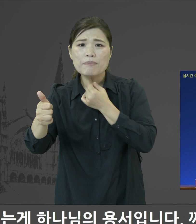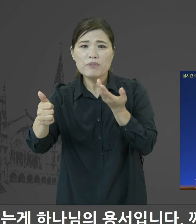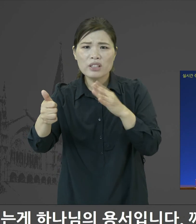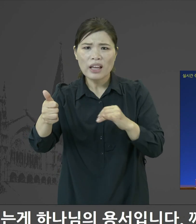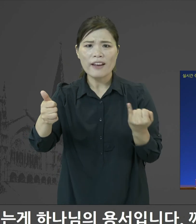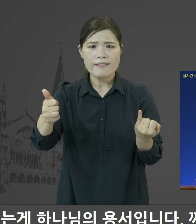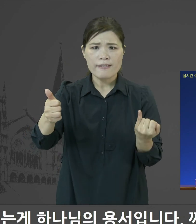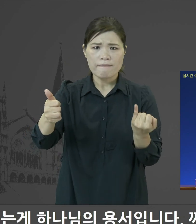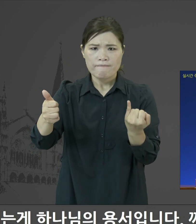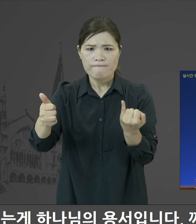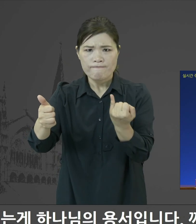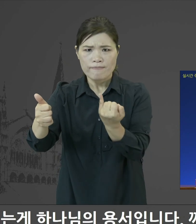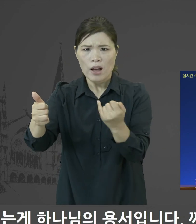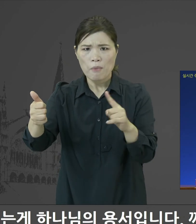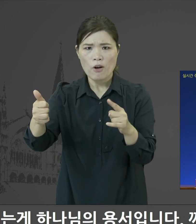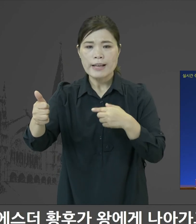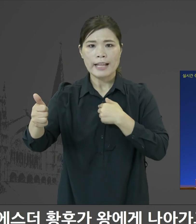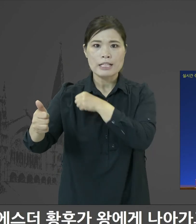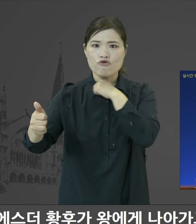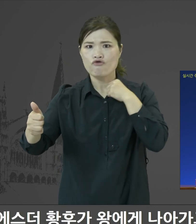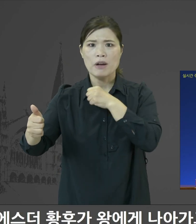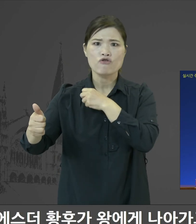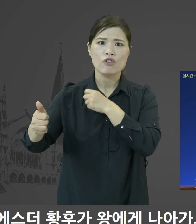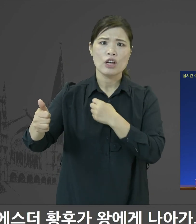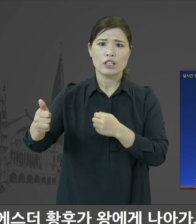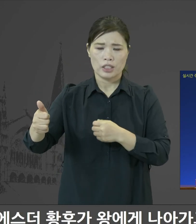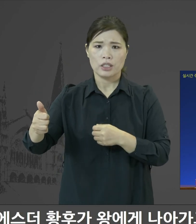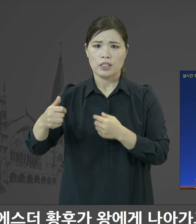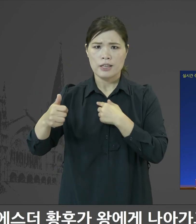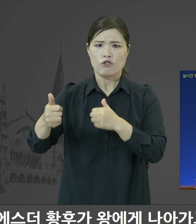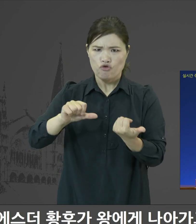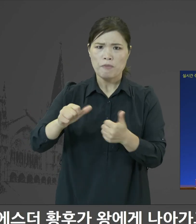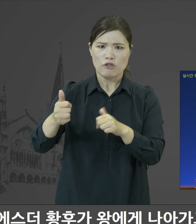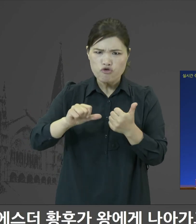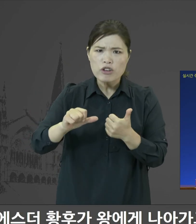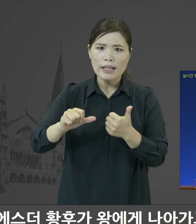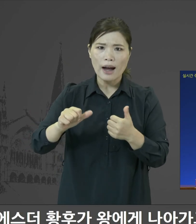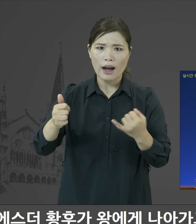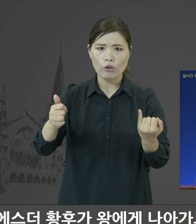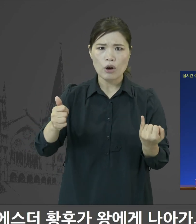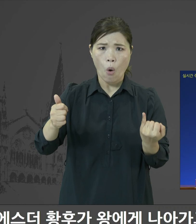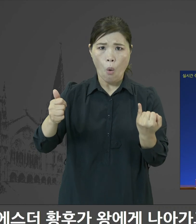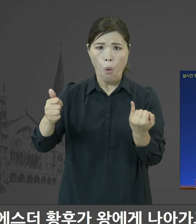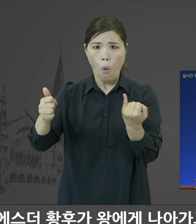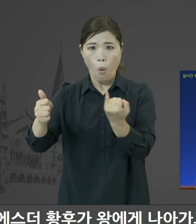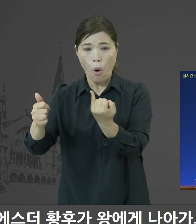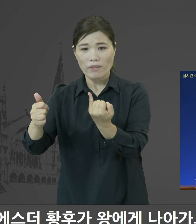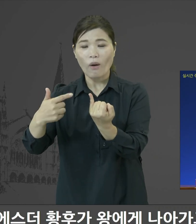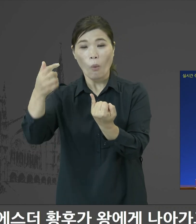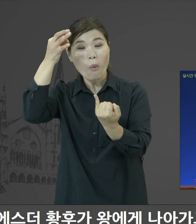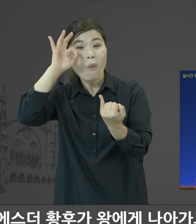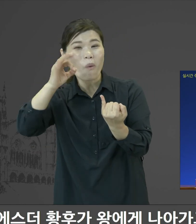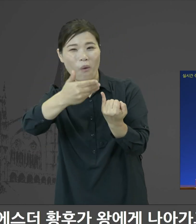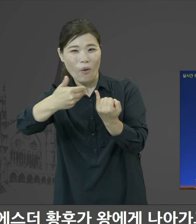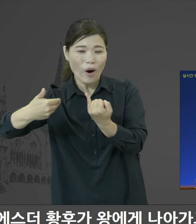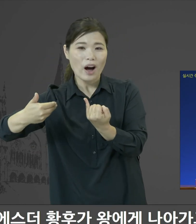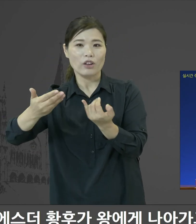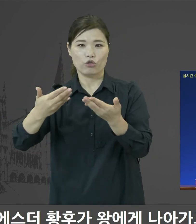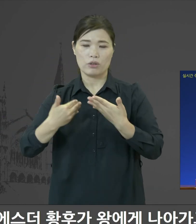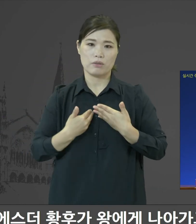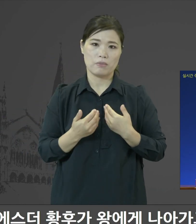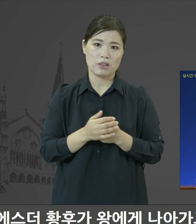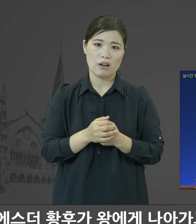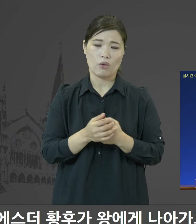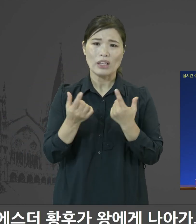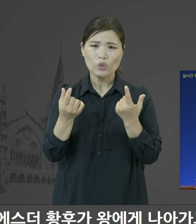죽으면 죽으리다 그거 뚫고 들어갔잖아요. 들어왔더니 받아줬잖아요. 여기에 하나님이 인간을